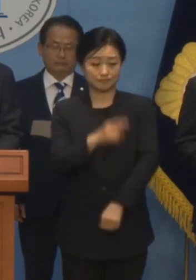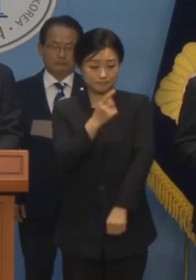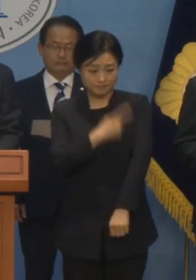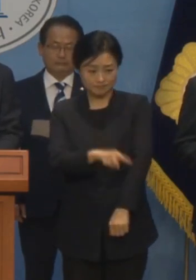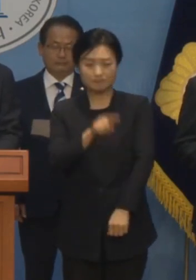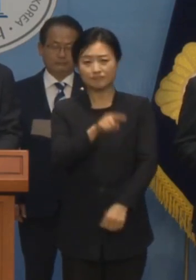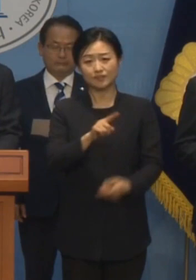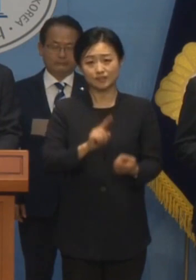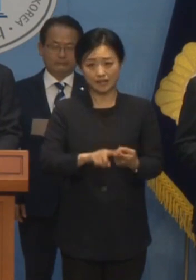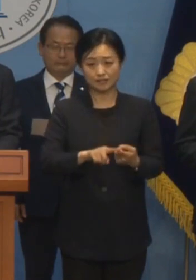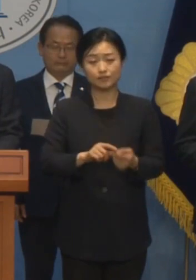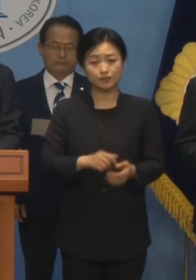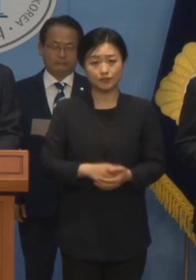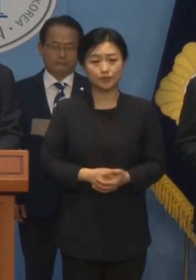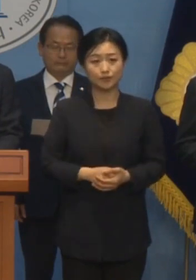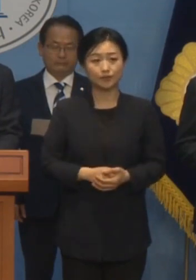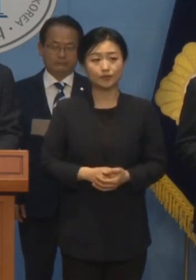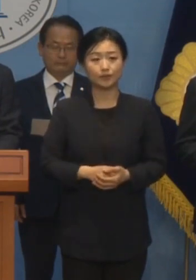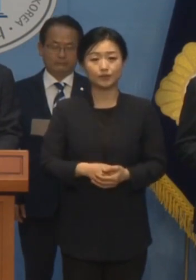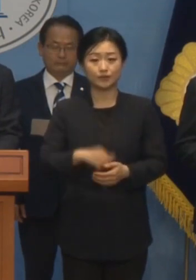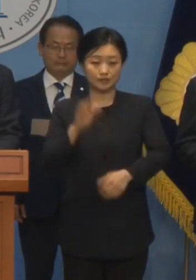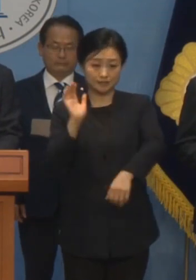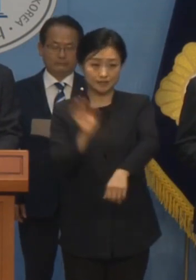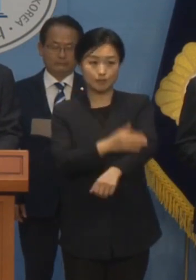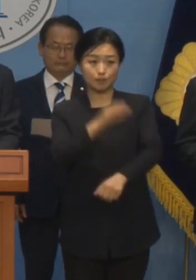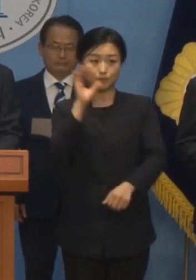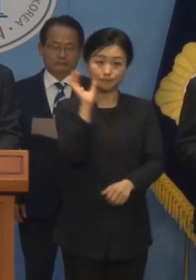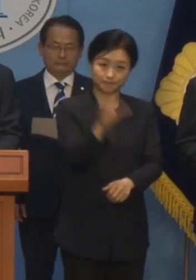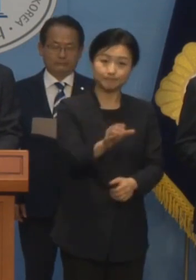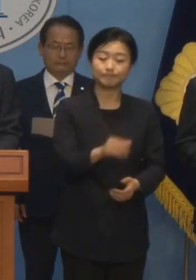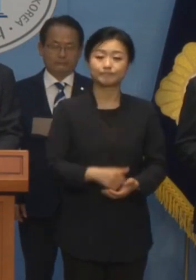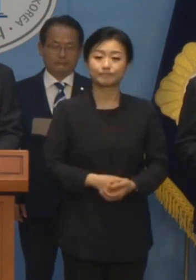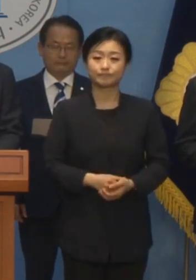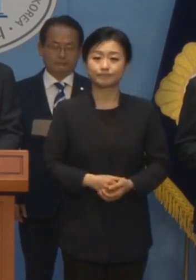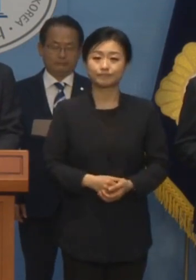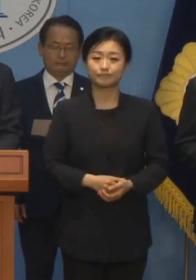대해서는 강력하게 책임을 물어야 합니다.